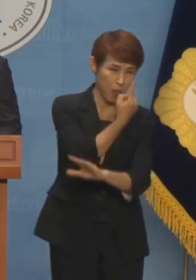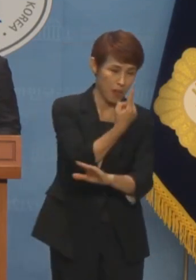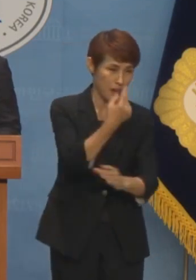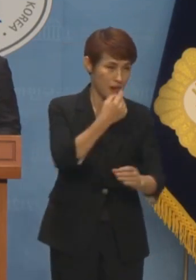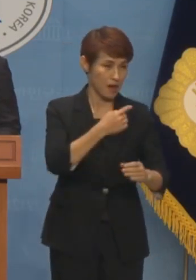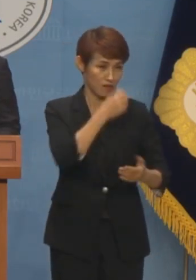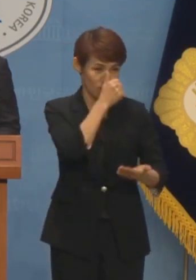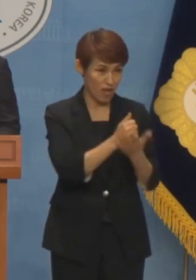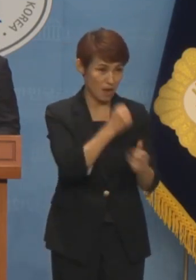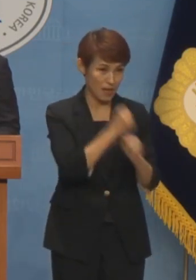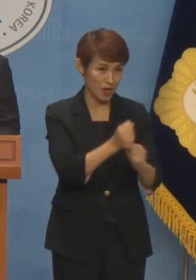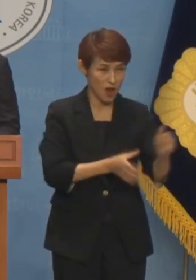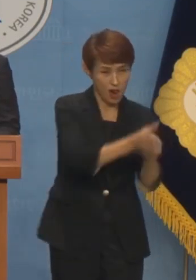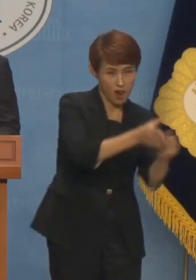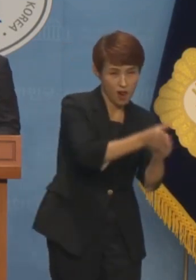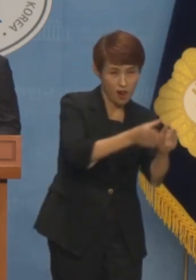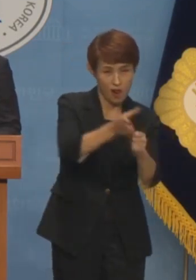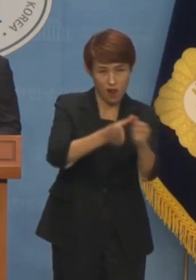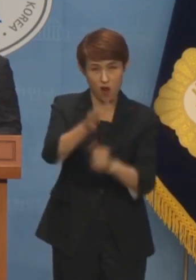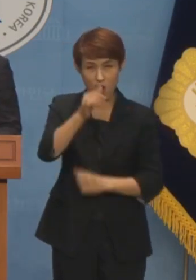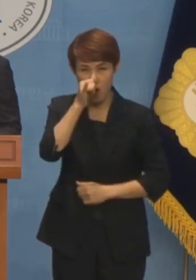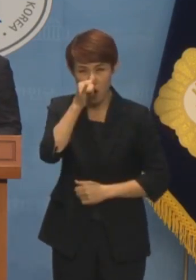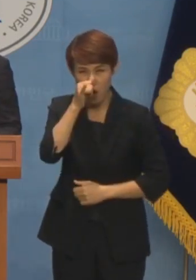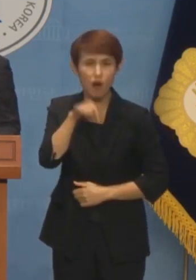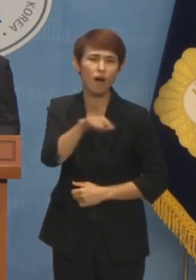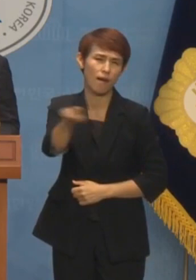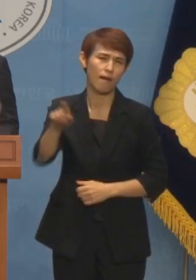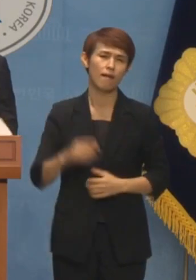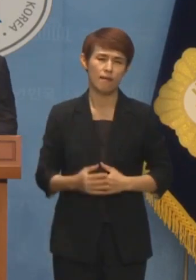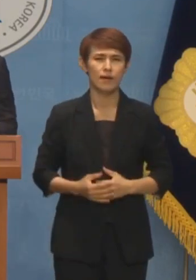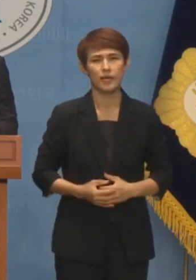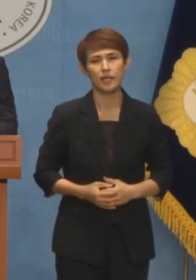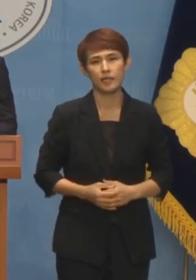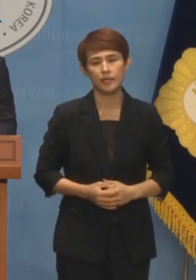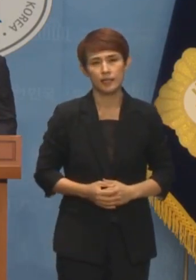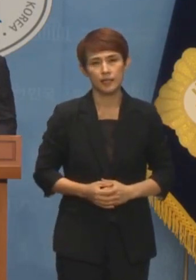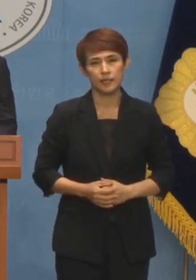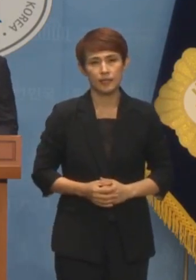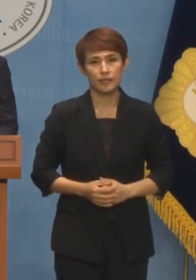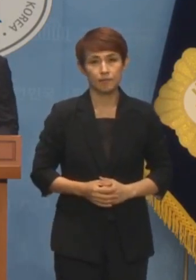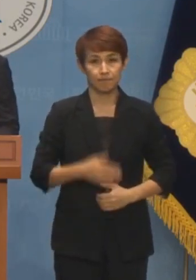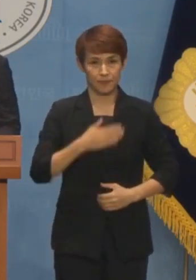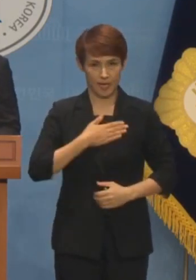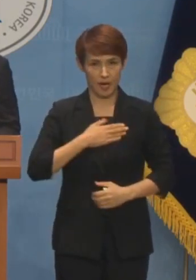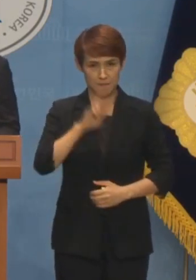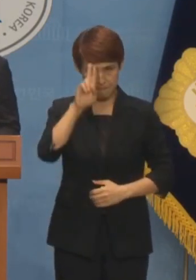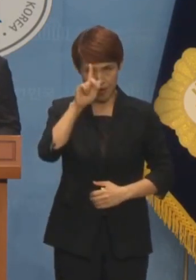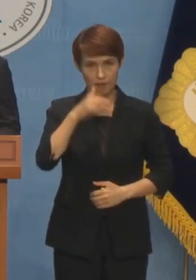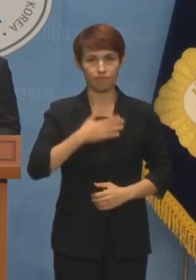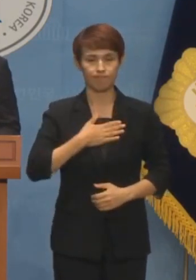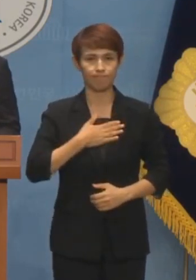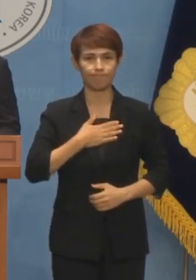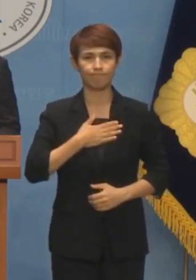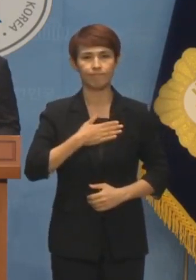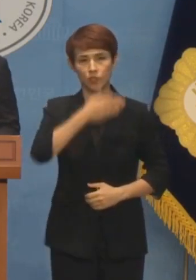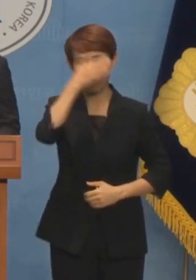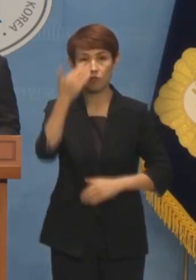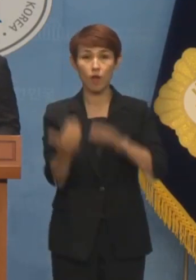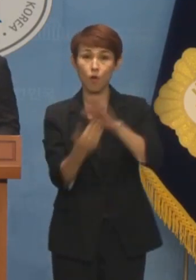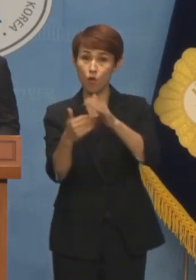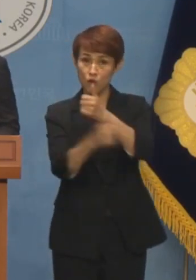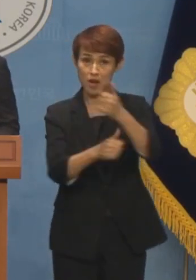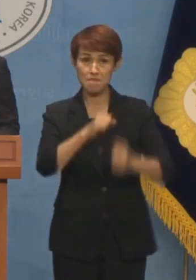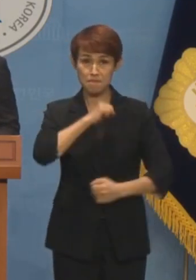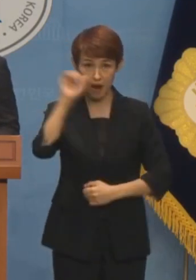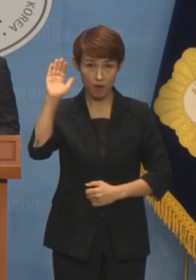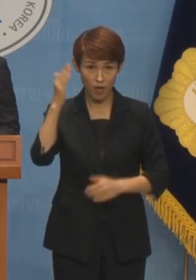피해자를 계속해서 만들어내고 있습니다. 저 박준영이 청년 최고위원이 되면